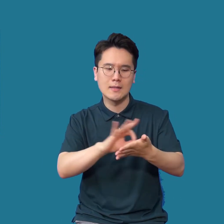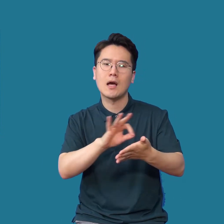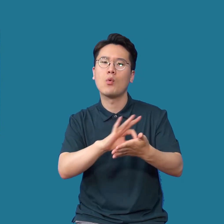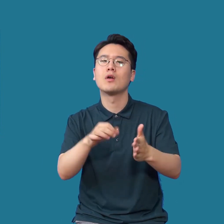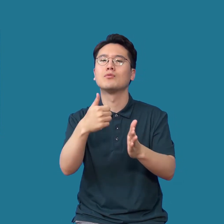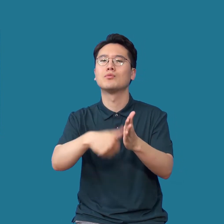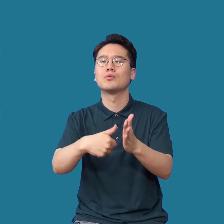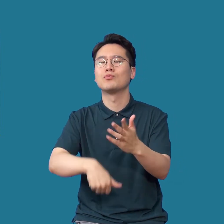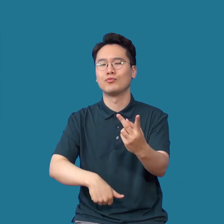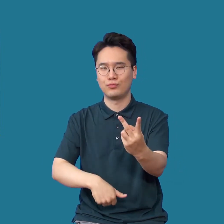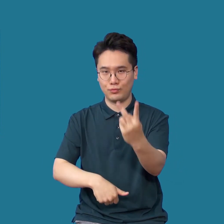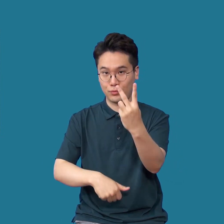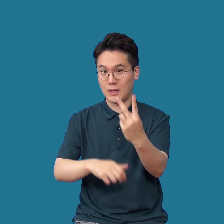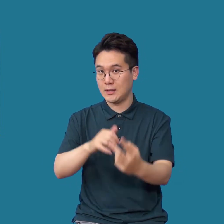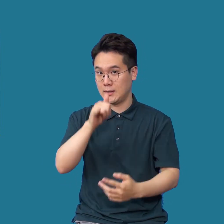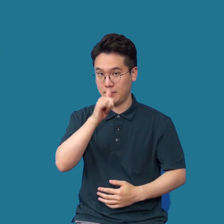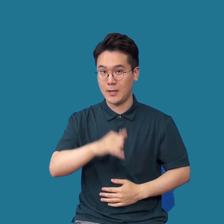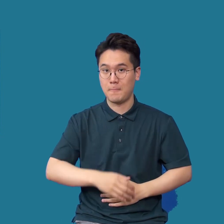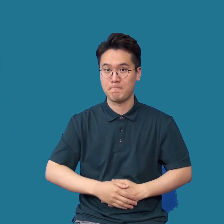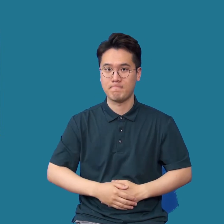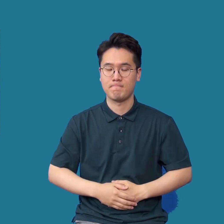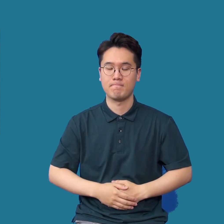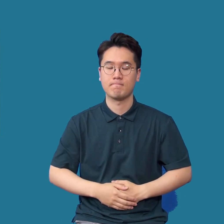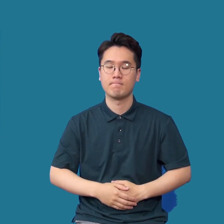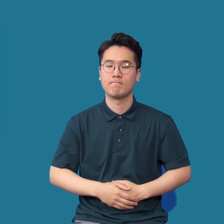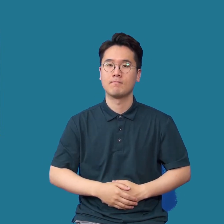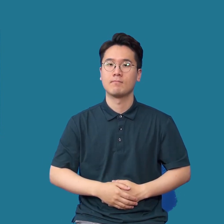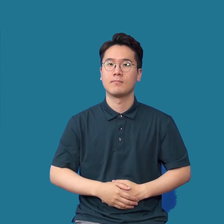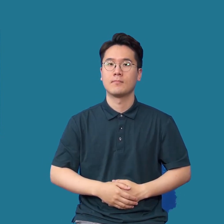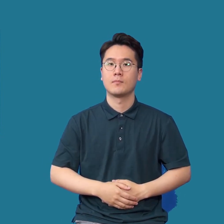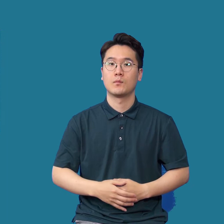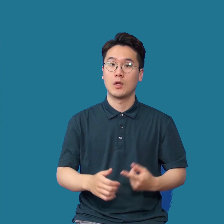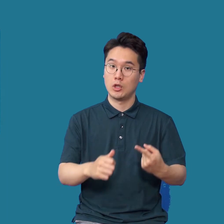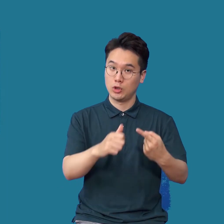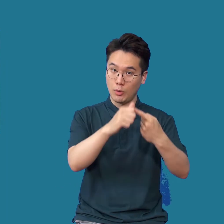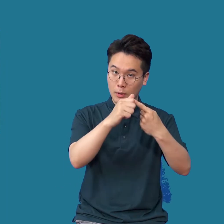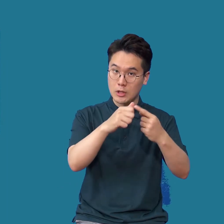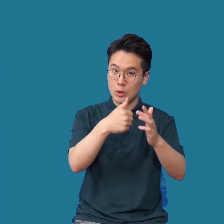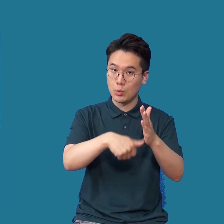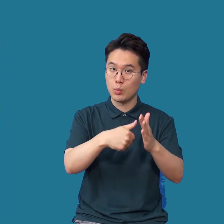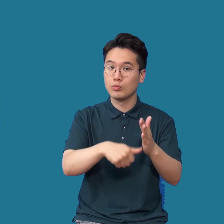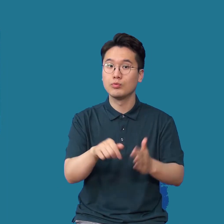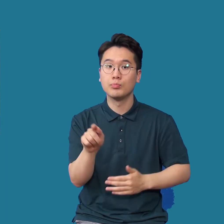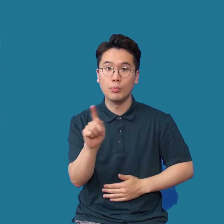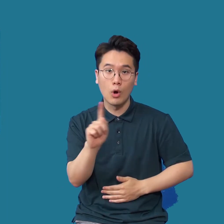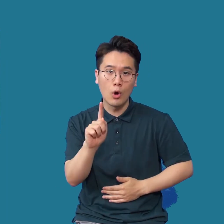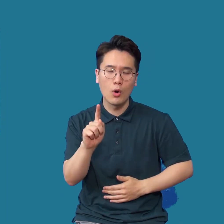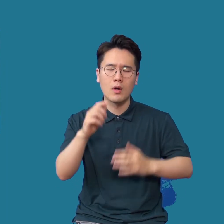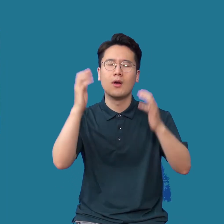오늘은 그것을 좀 살펴보려고 합니다. 첫 번째 도구는 고난이지요.